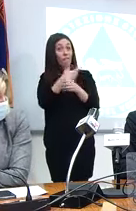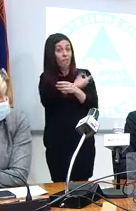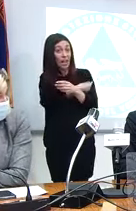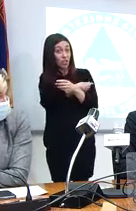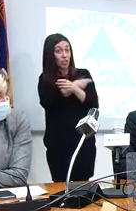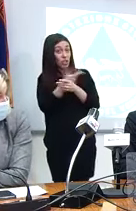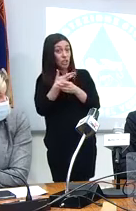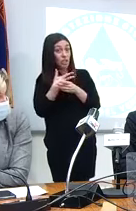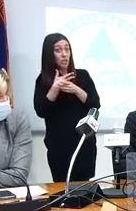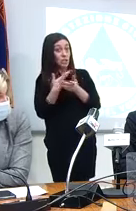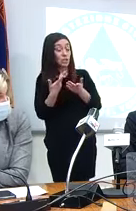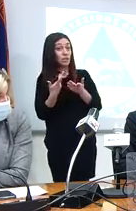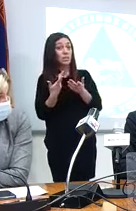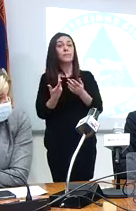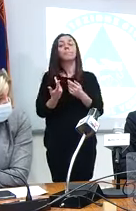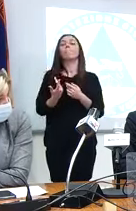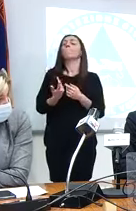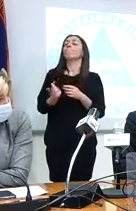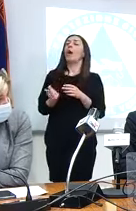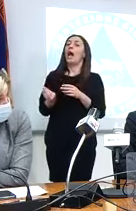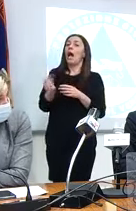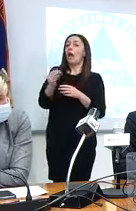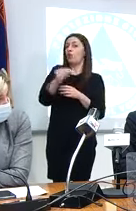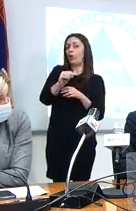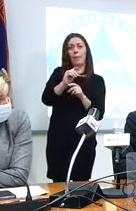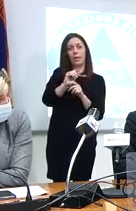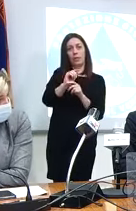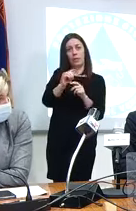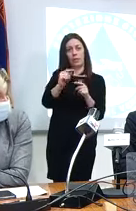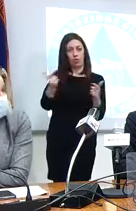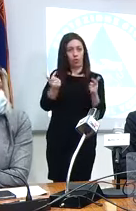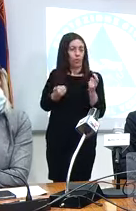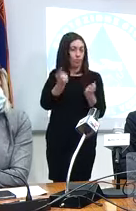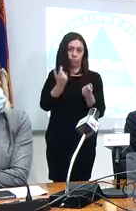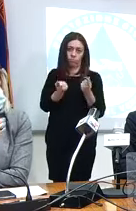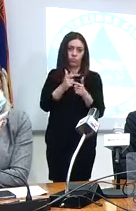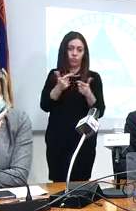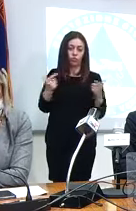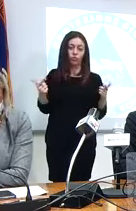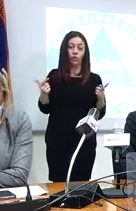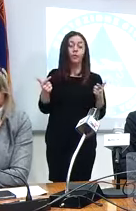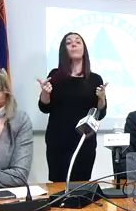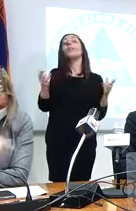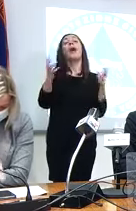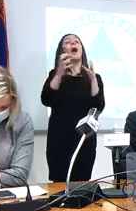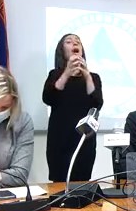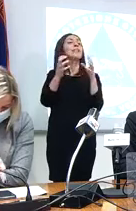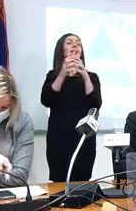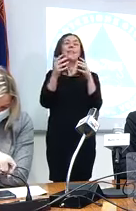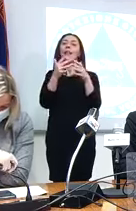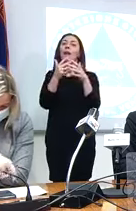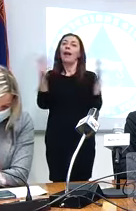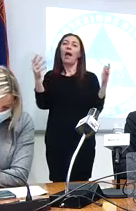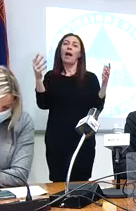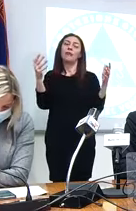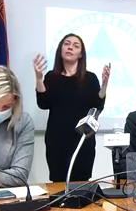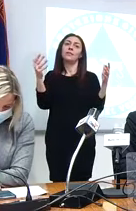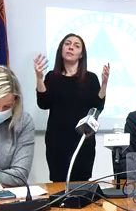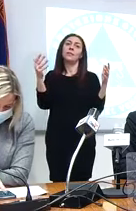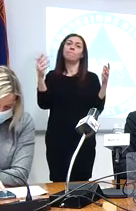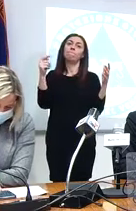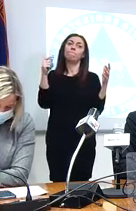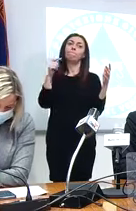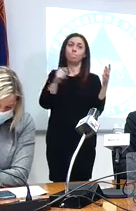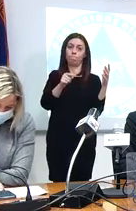Non ci sono aggiornamenti, nel senso che da parte delle grosse multinazionali al momento interesse non è stato espresso